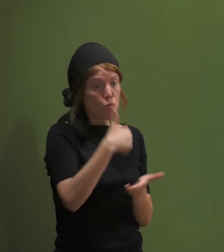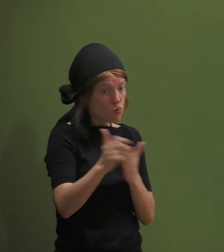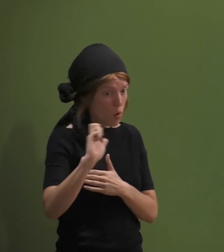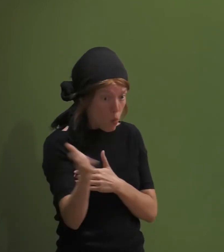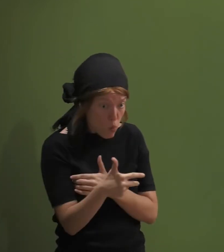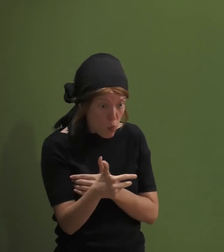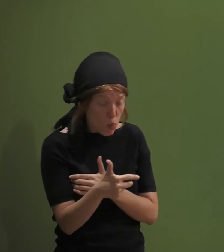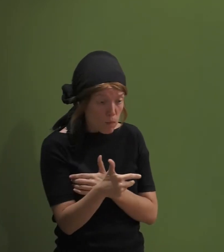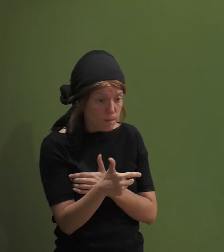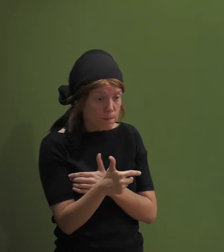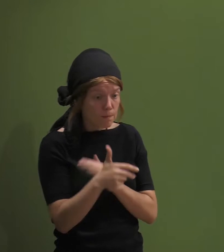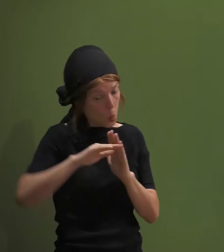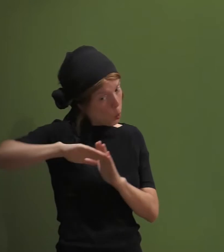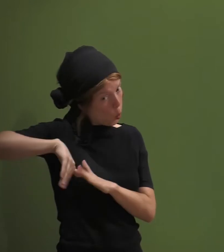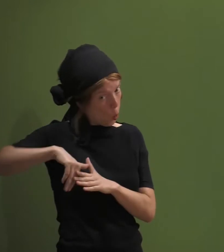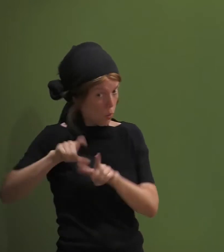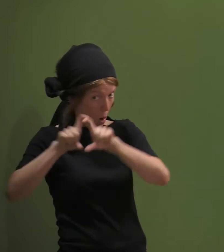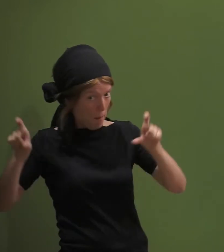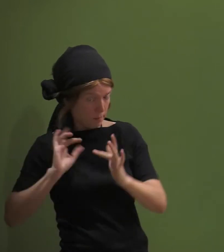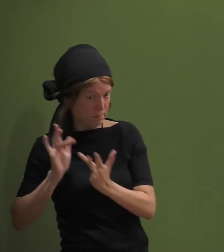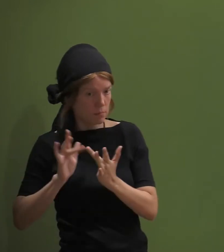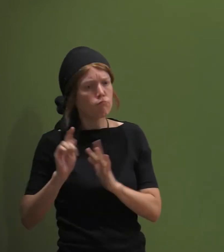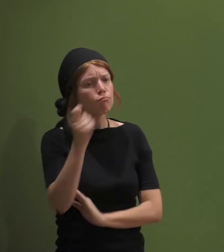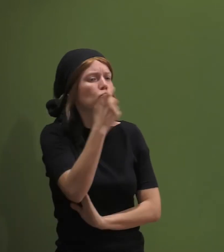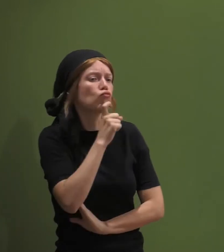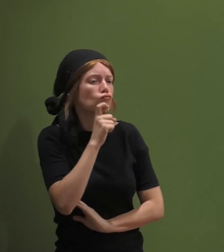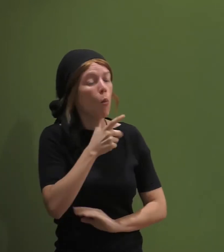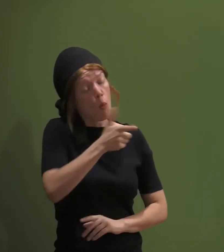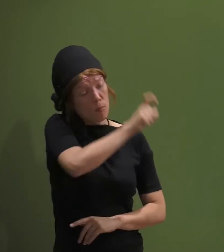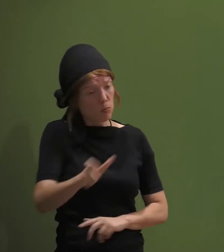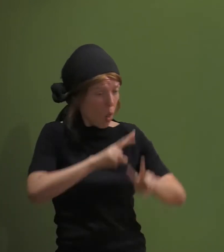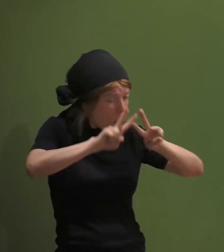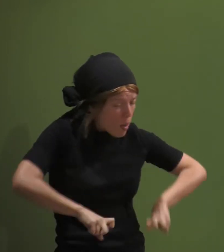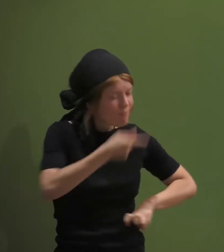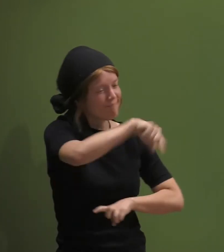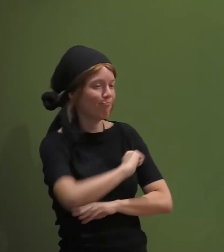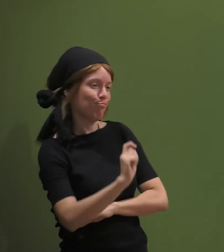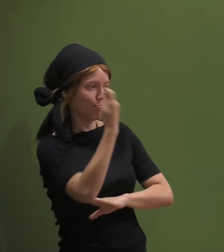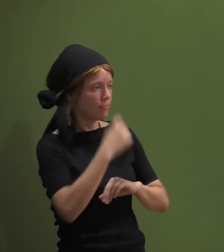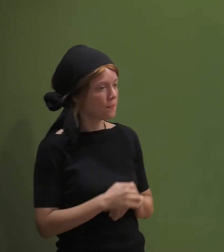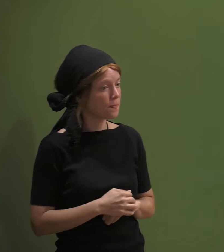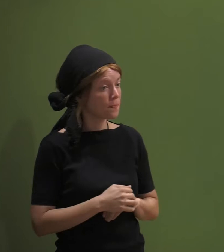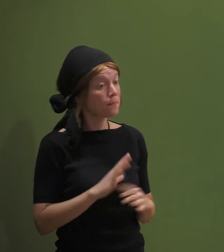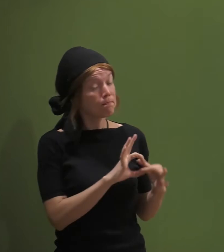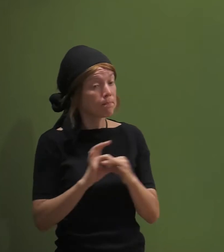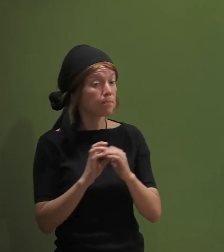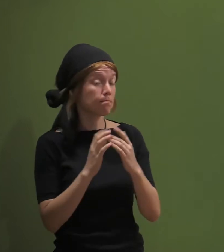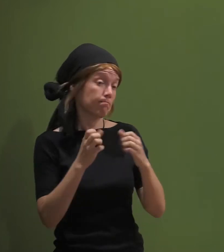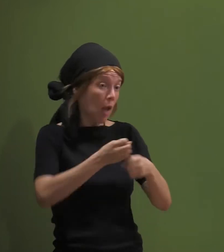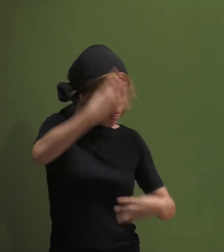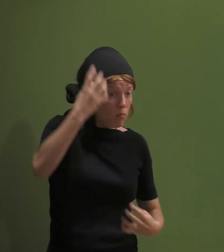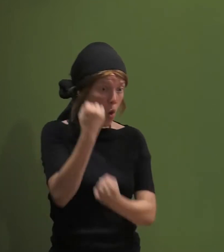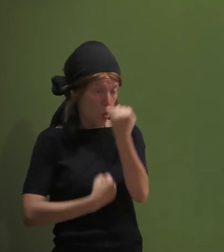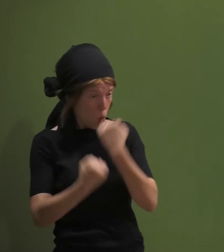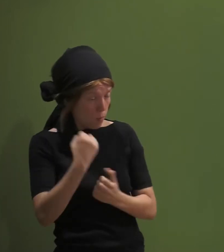euros estos últimos, que han sido conseguidos por nuestros investigadores. Por lo que se refiere a la infraestructura y la